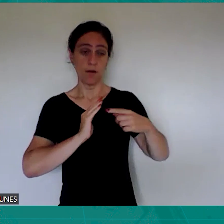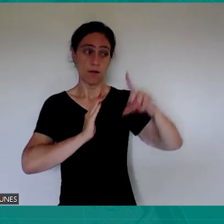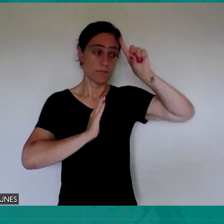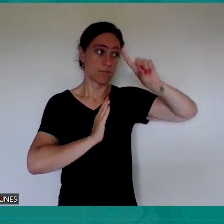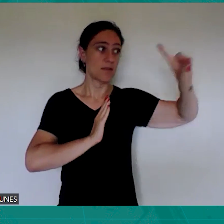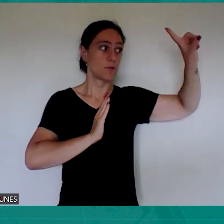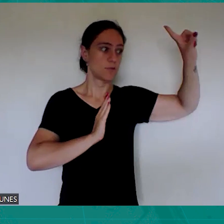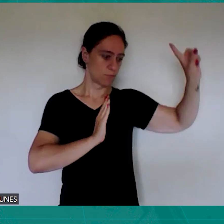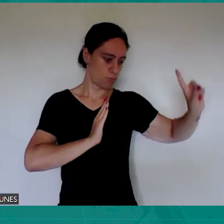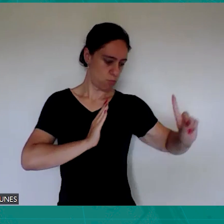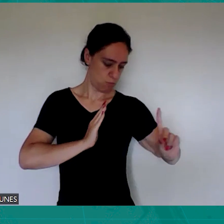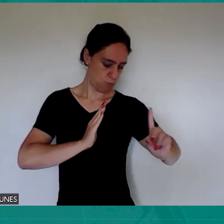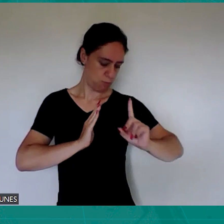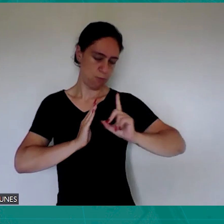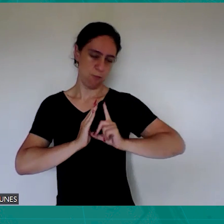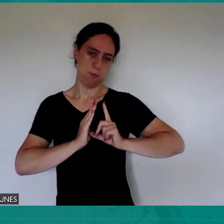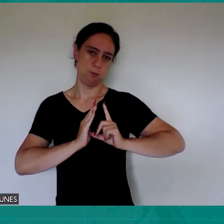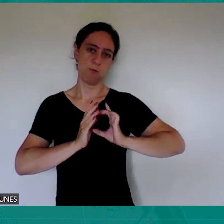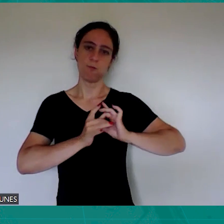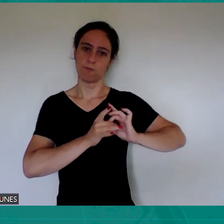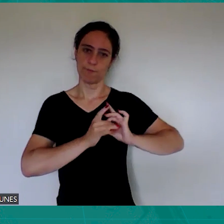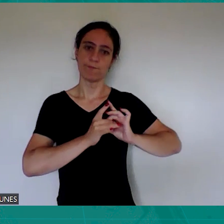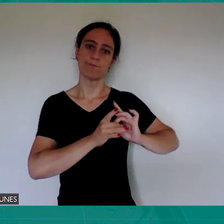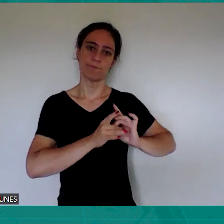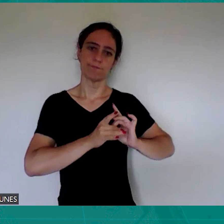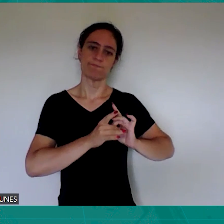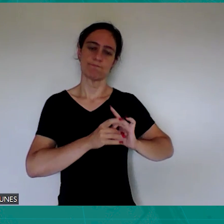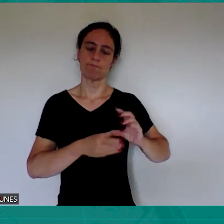Deus, tá? Então, irmãos,